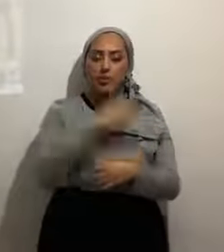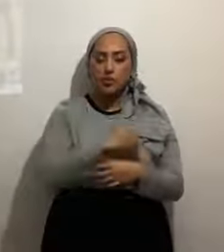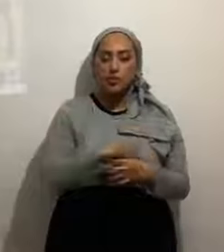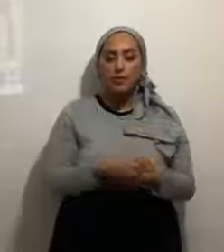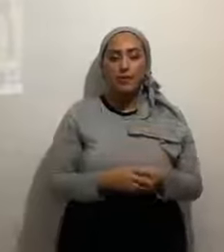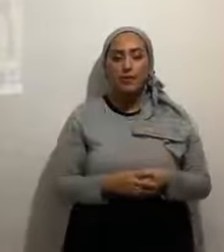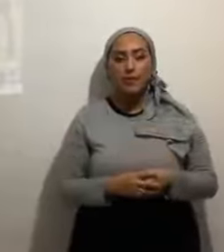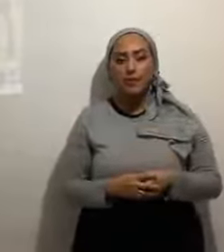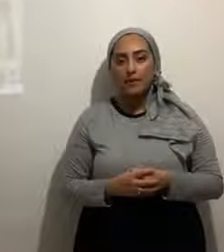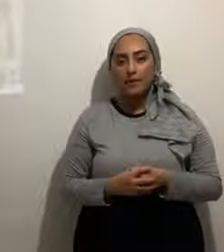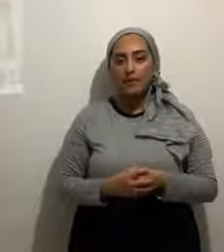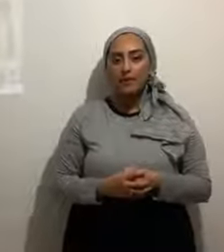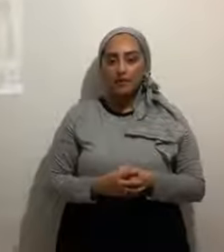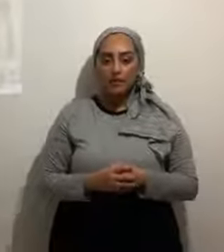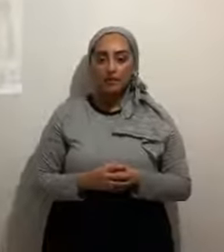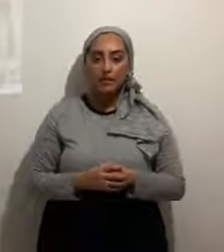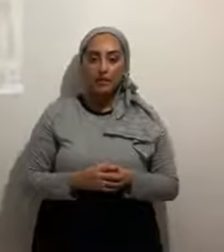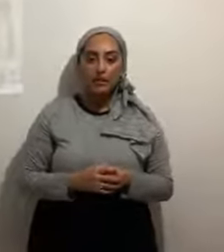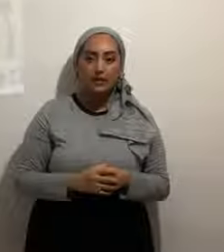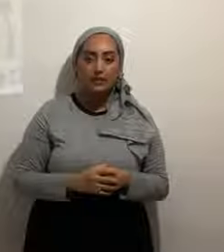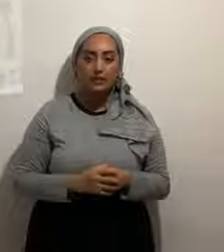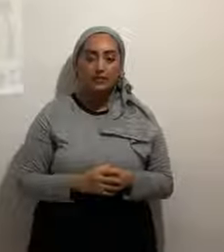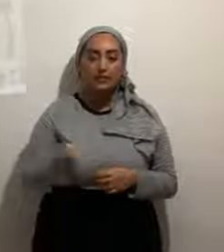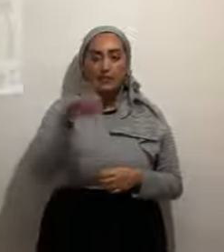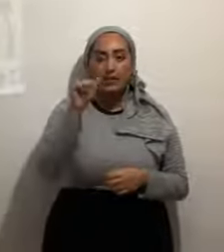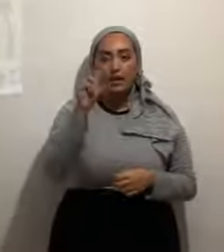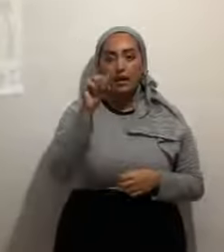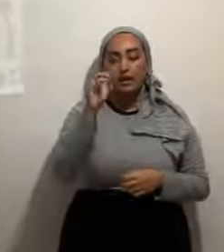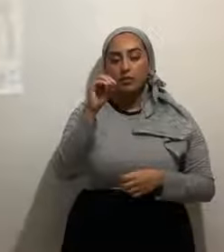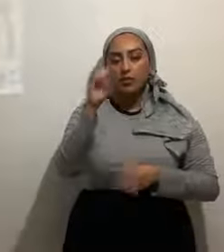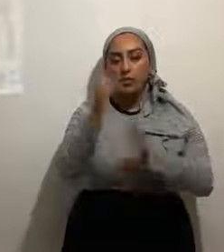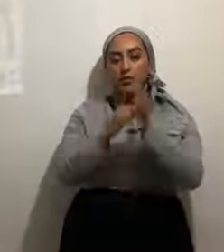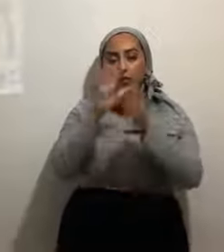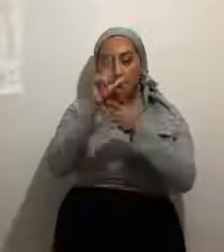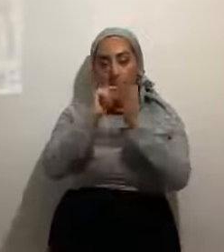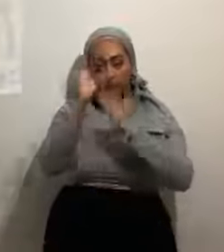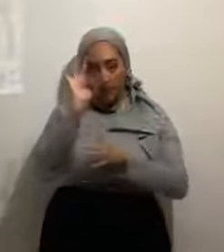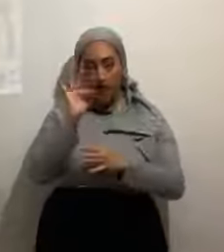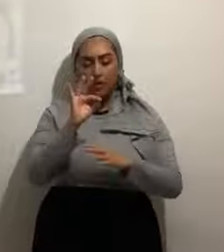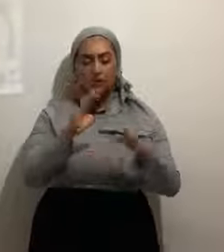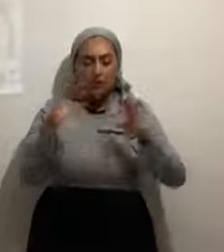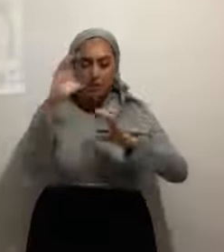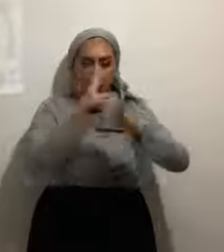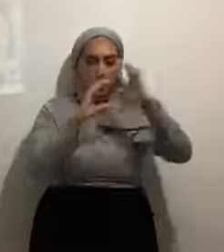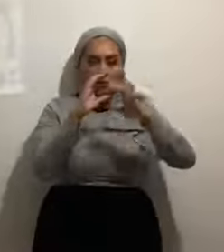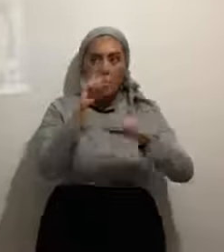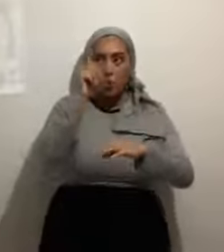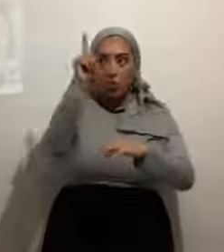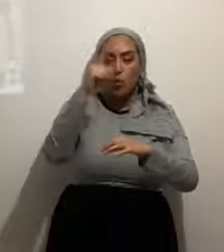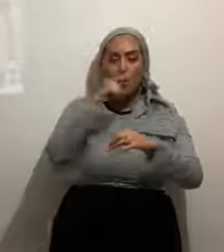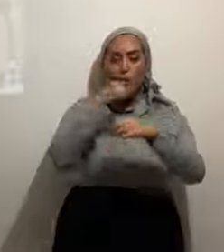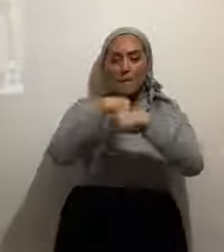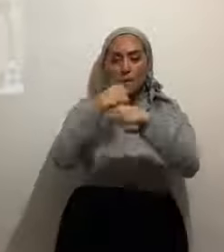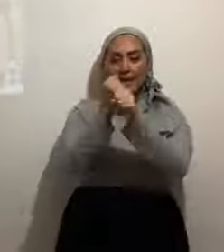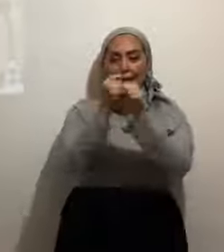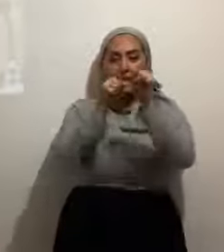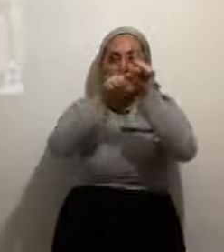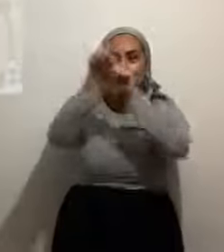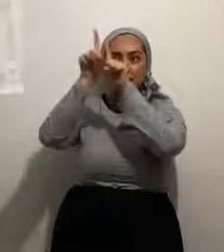¿Un año luz? Amós 5, 8. Buscad al que hace las Pléyades. ¿Quién las hace?